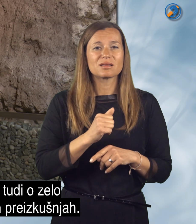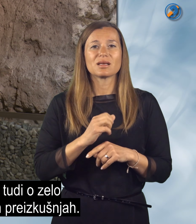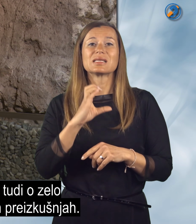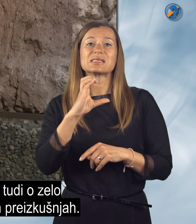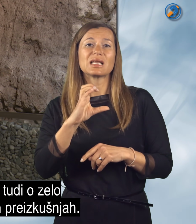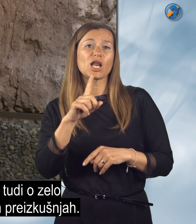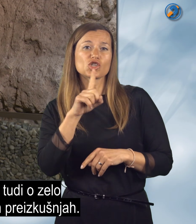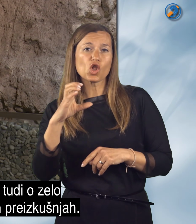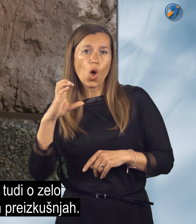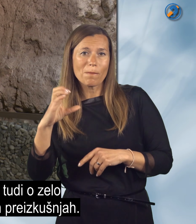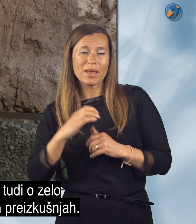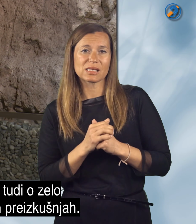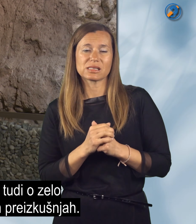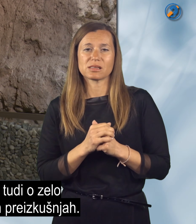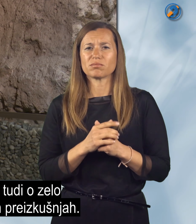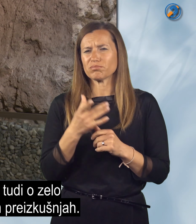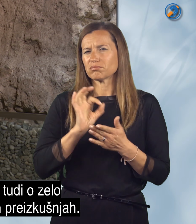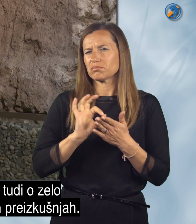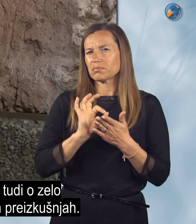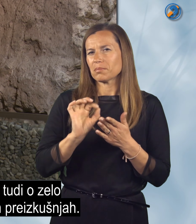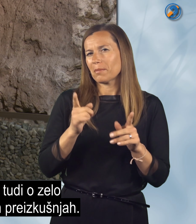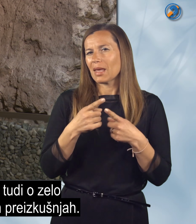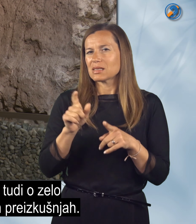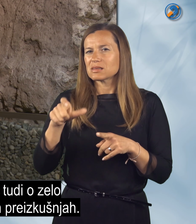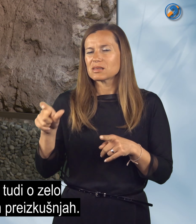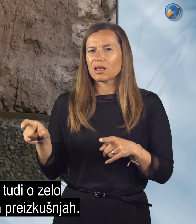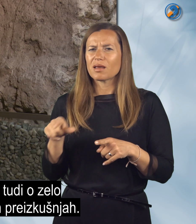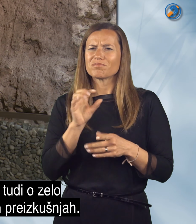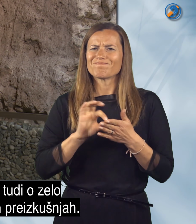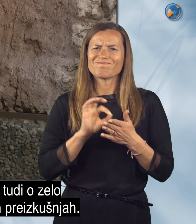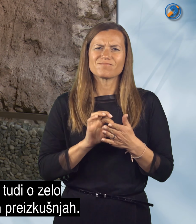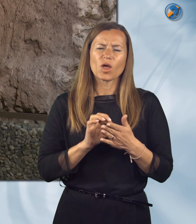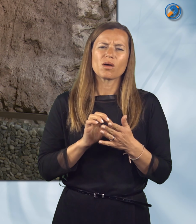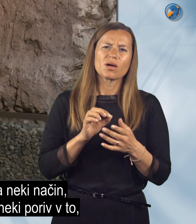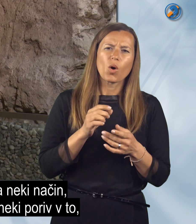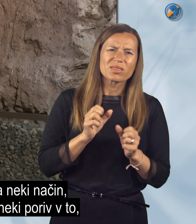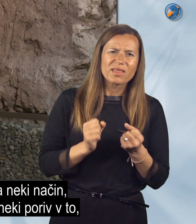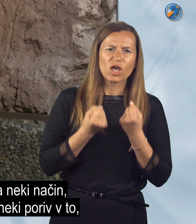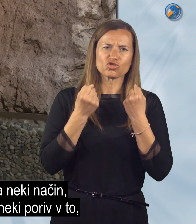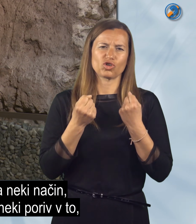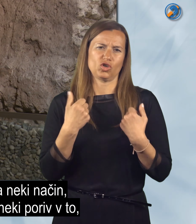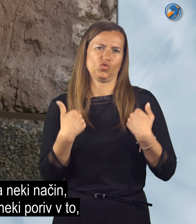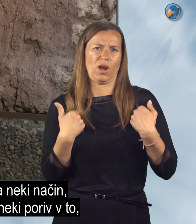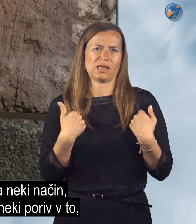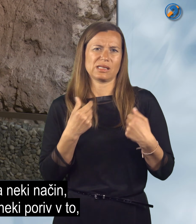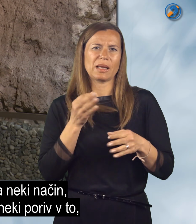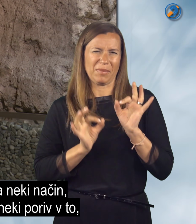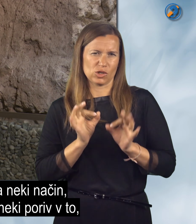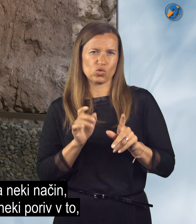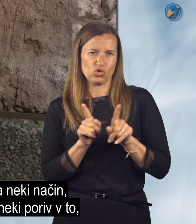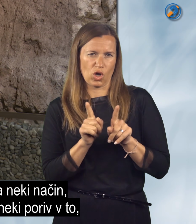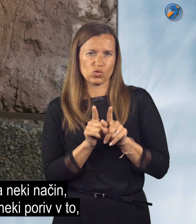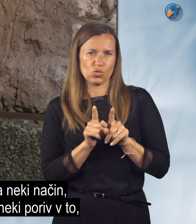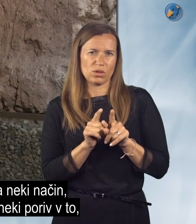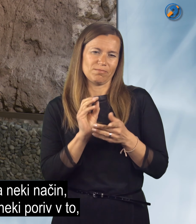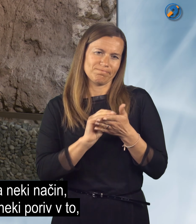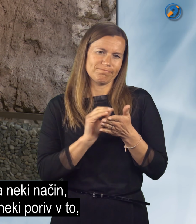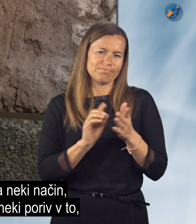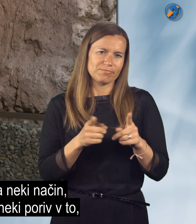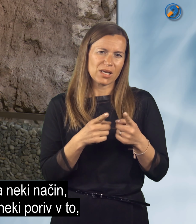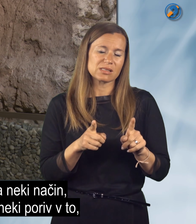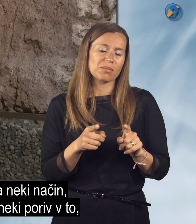vsi govorijo o nekih zelo tudi težkih preizkušnjah življenjskih, in to se mi je zdelo na nek način, da jim lahko tudi